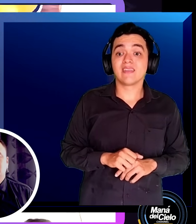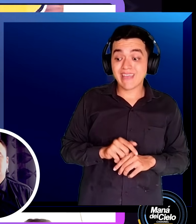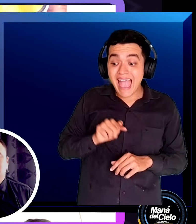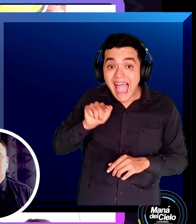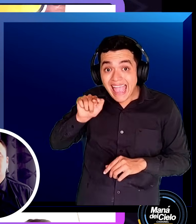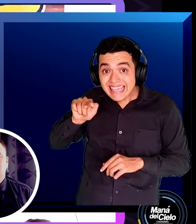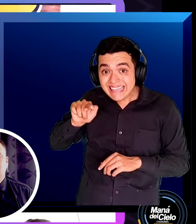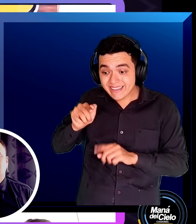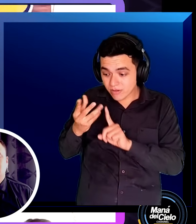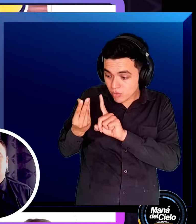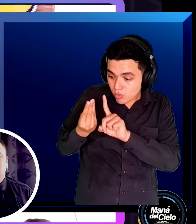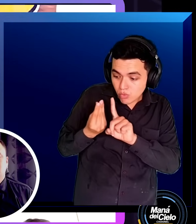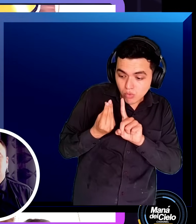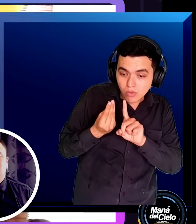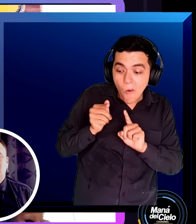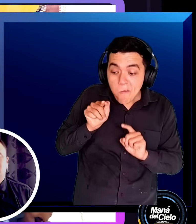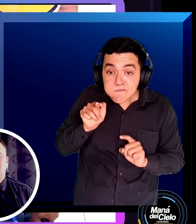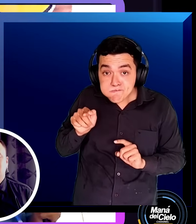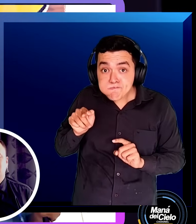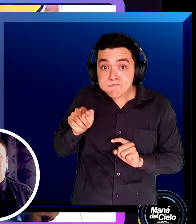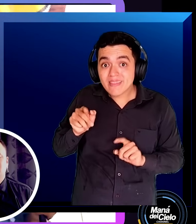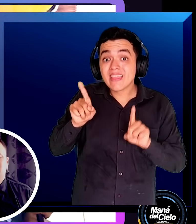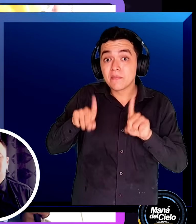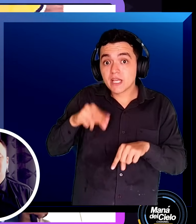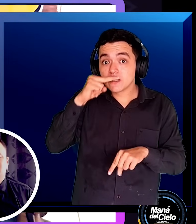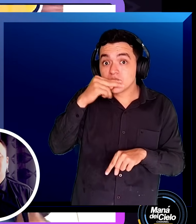A esto hay que meterle ayuno.